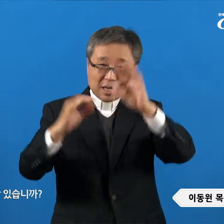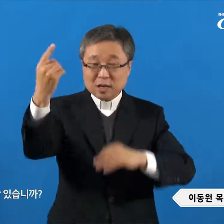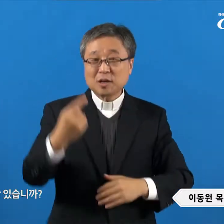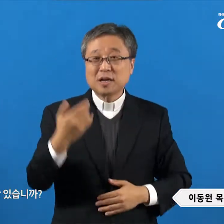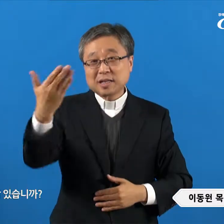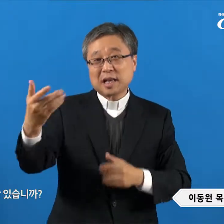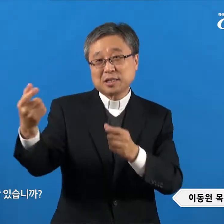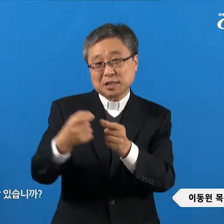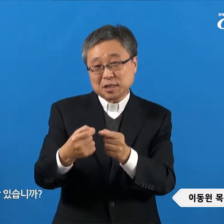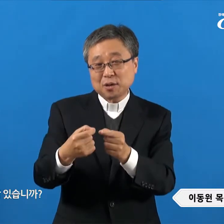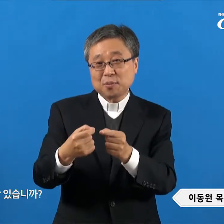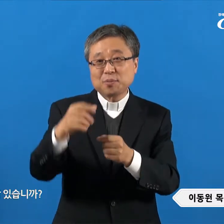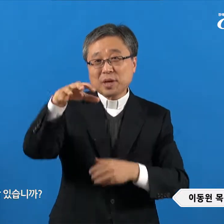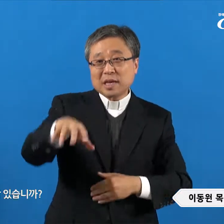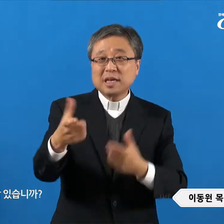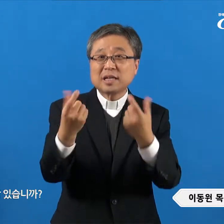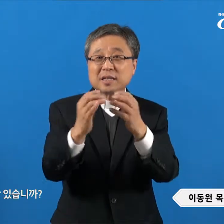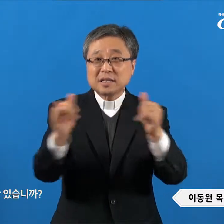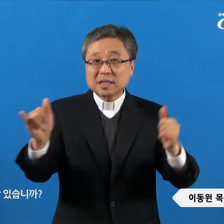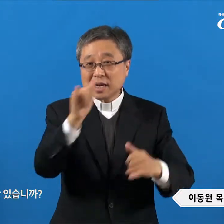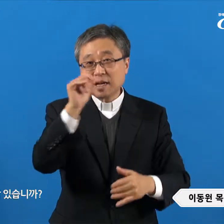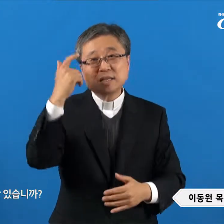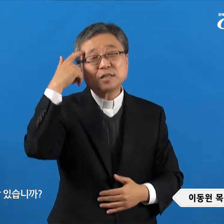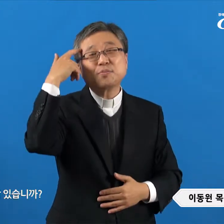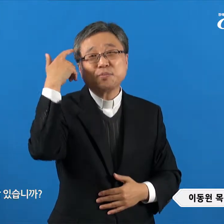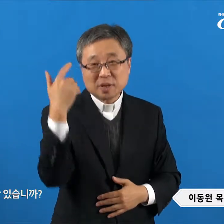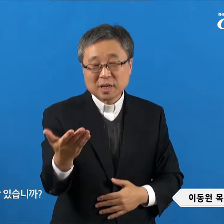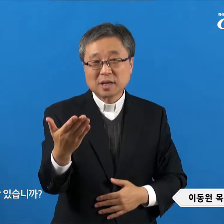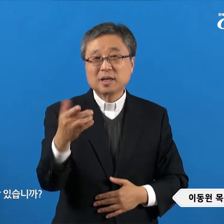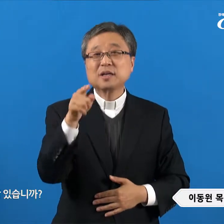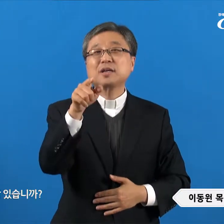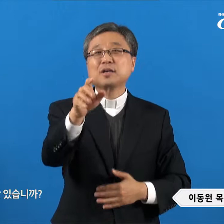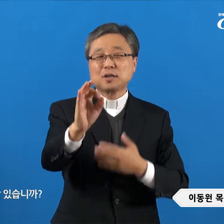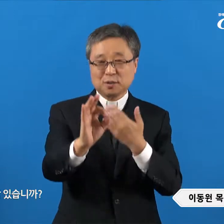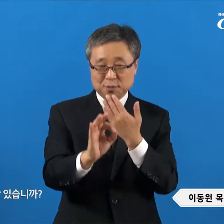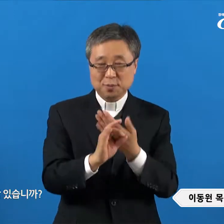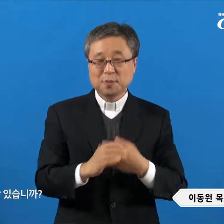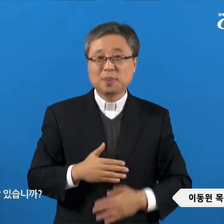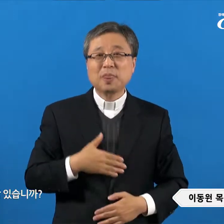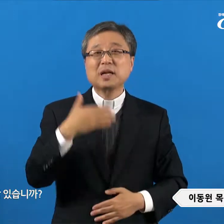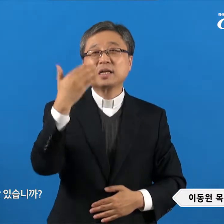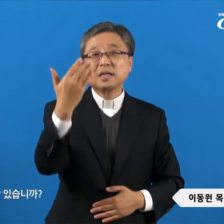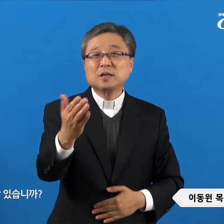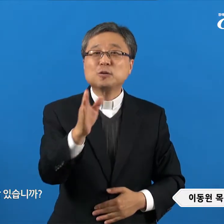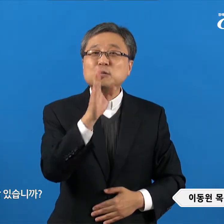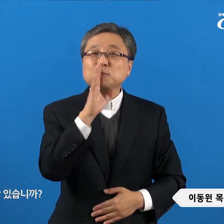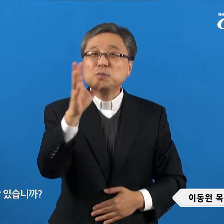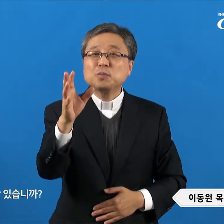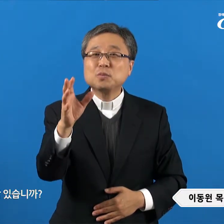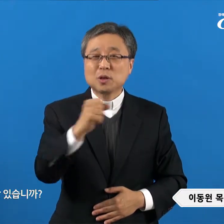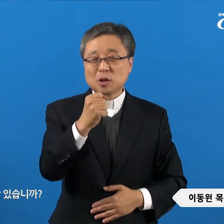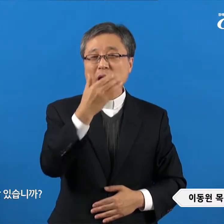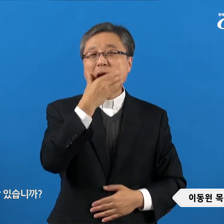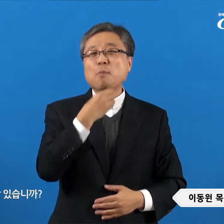당신 옆에 이런 사람 있습니까? 그러면 당신은 정말 행복한